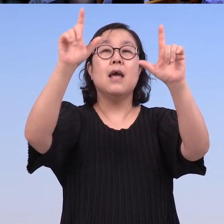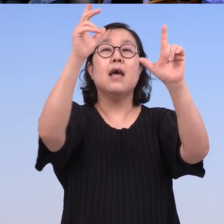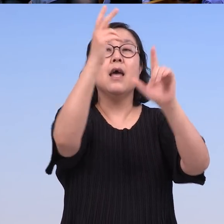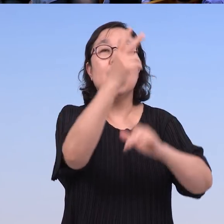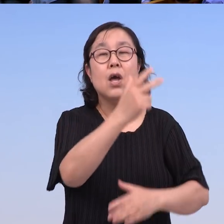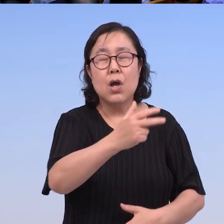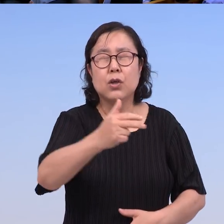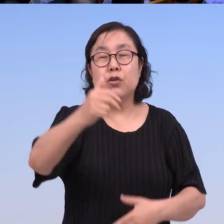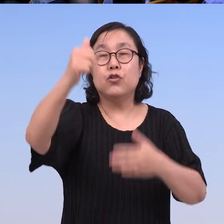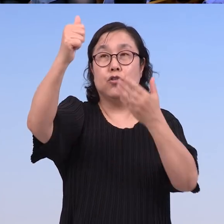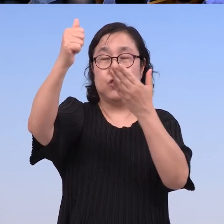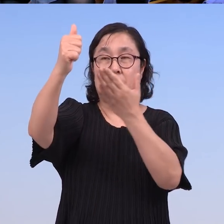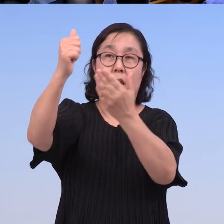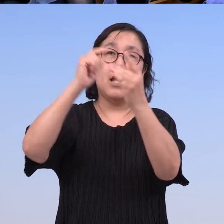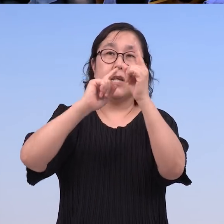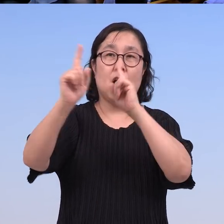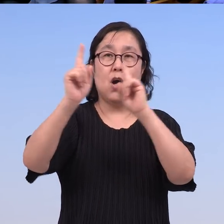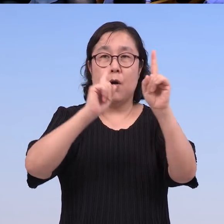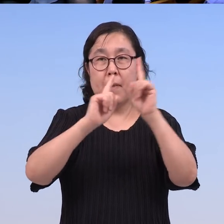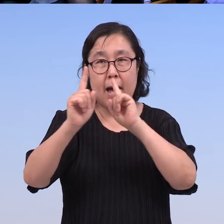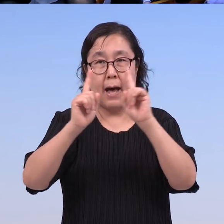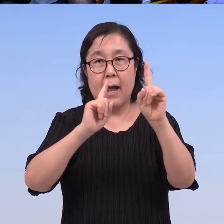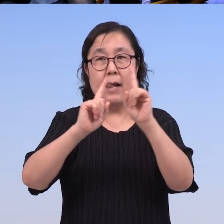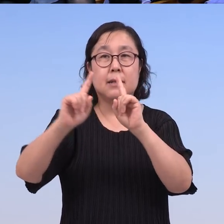그날에 주께서 말씀하신